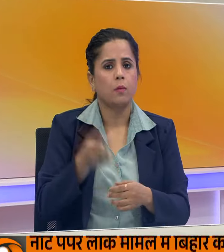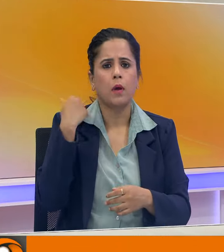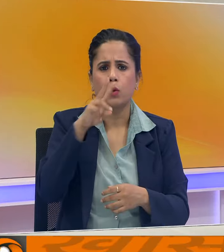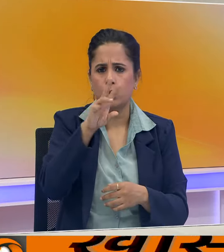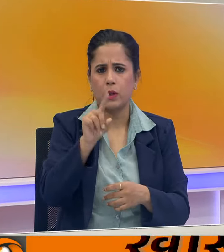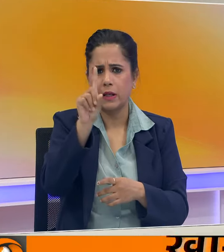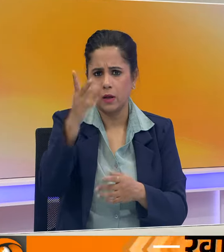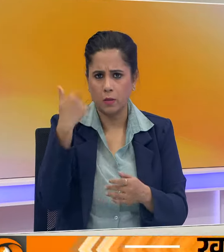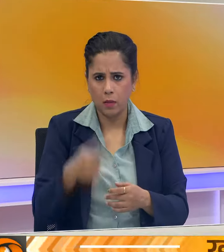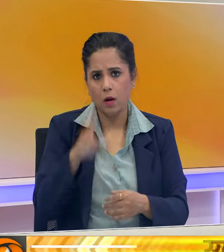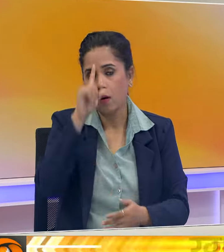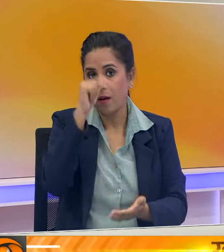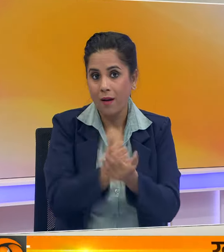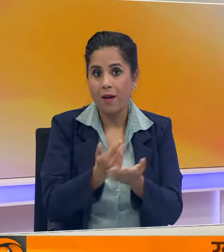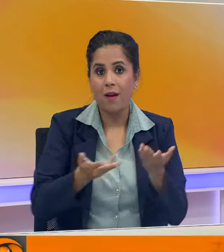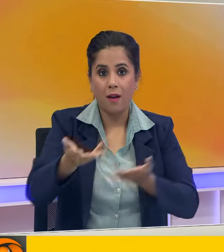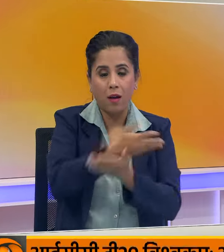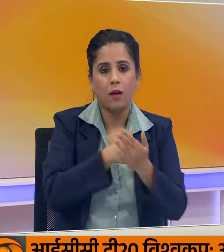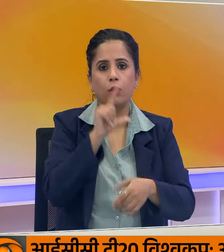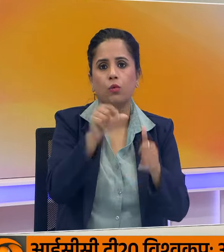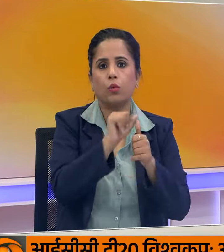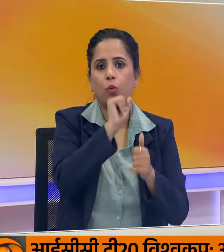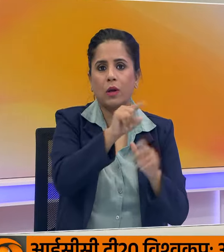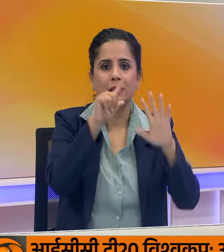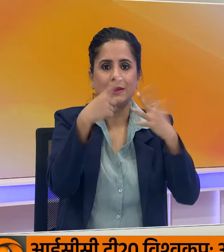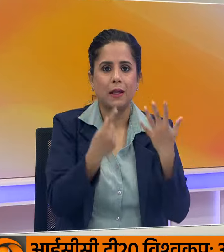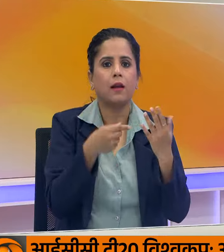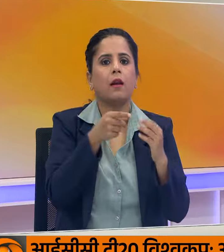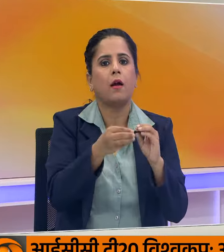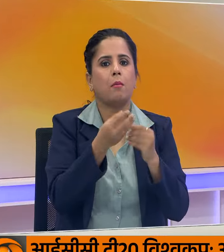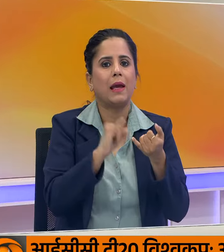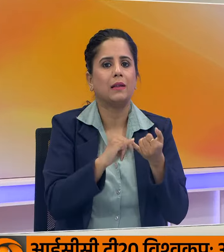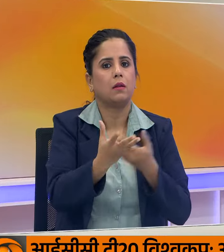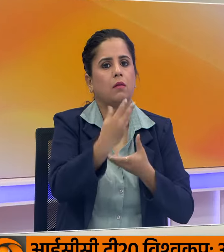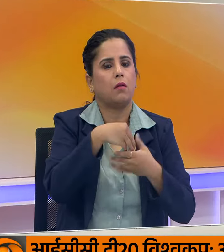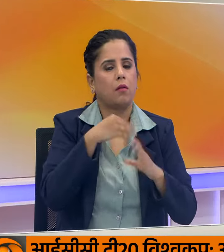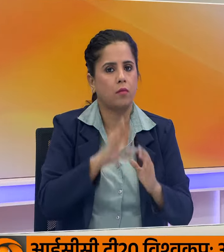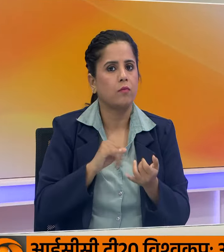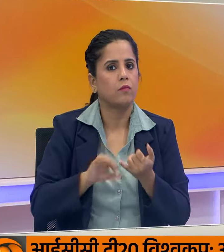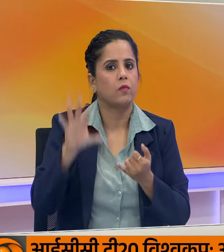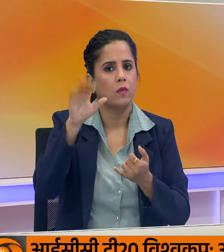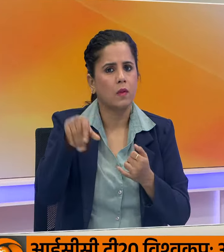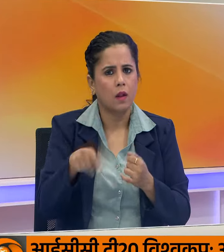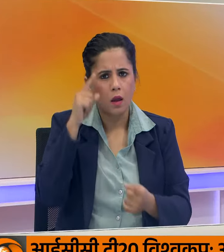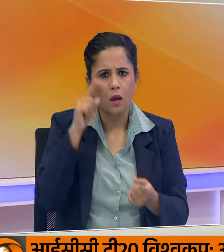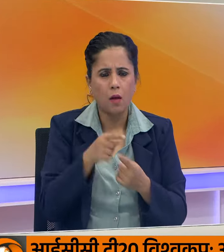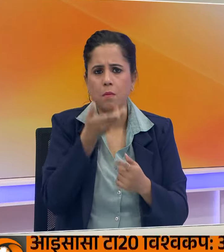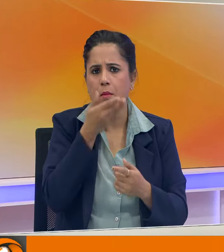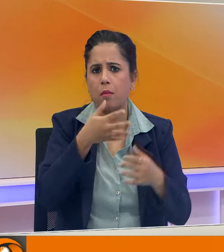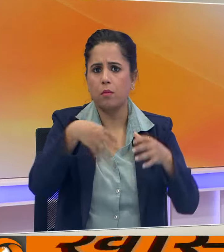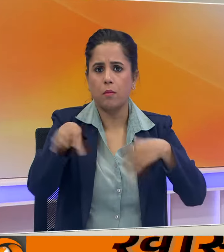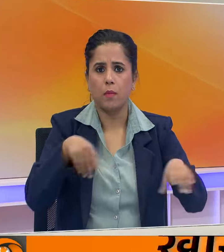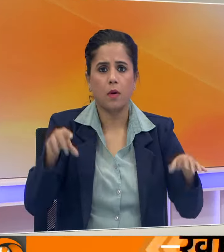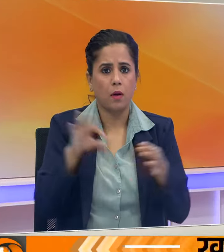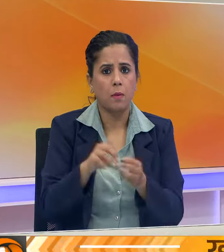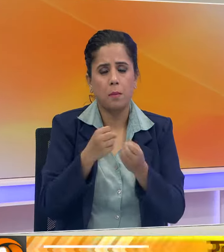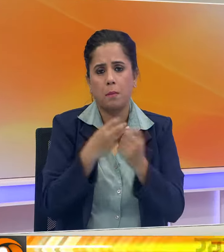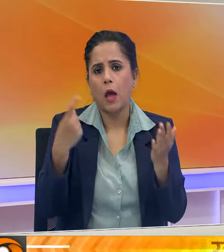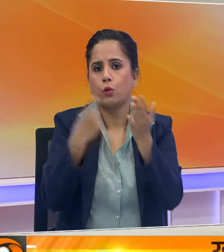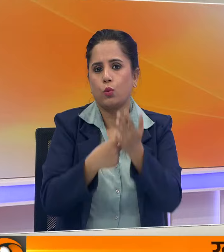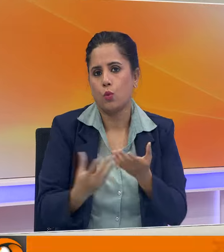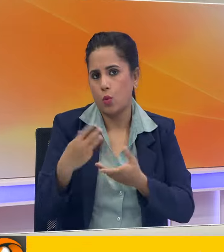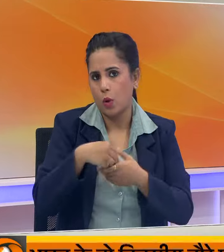2001 में गठन के बाद उत्तराखंड छठा बेसिन राज्य बना था इस समझौते में पानी के बटवारे से जुड़े कई नियम